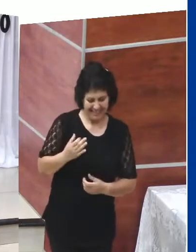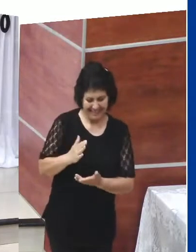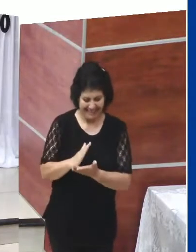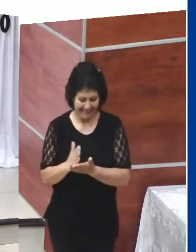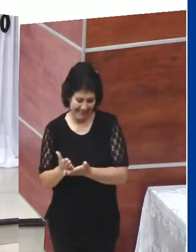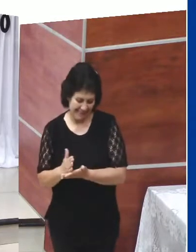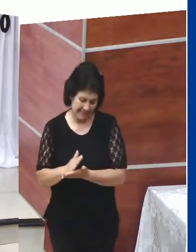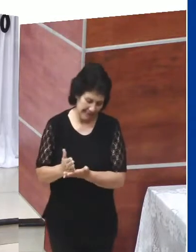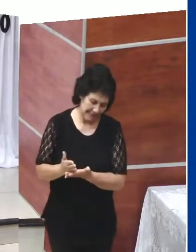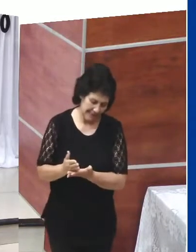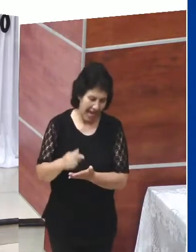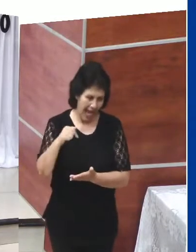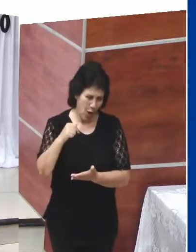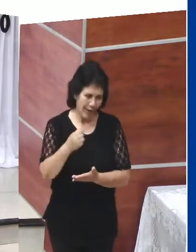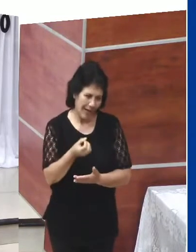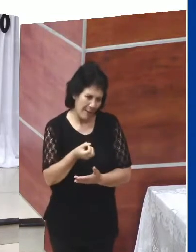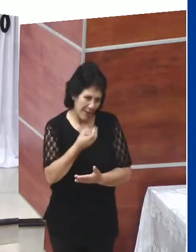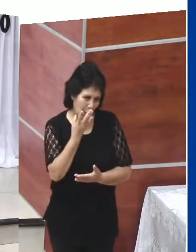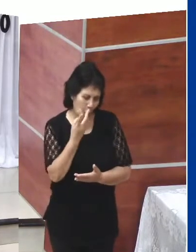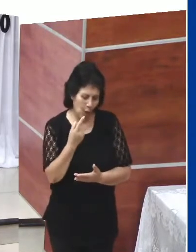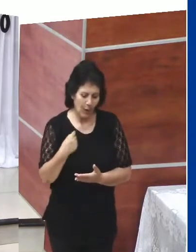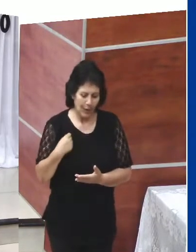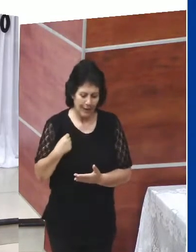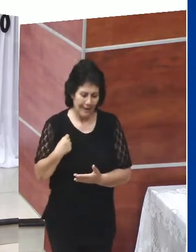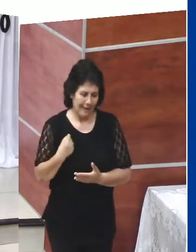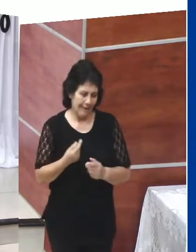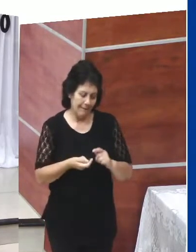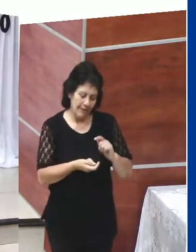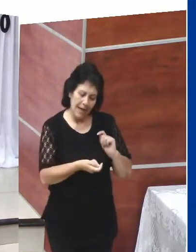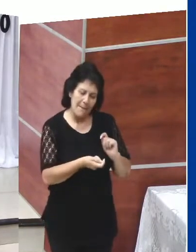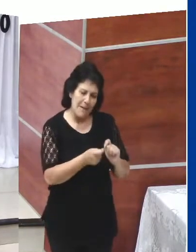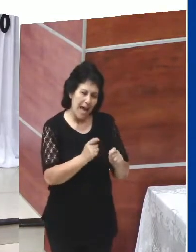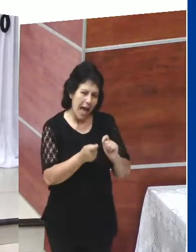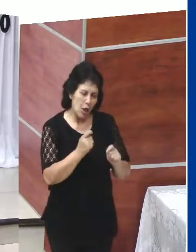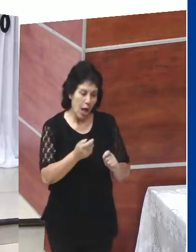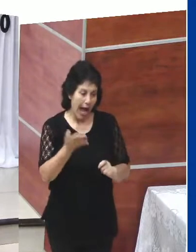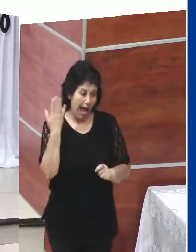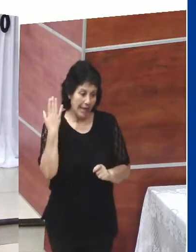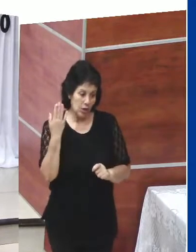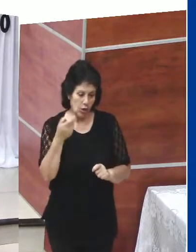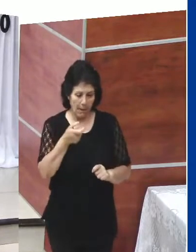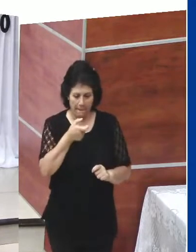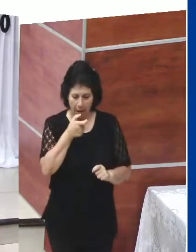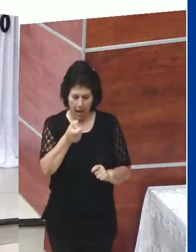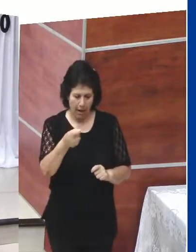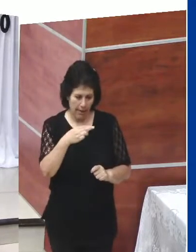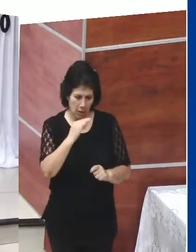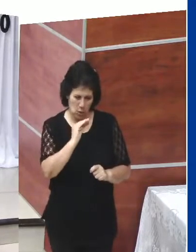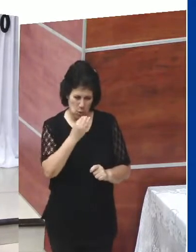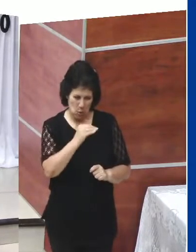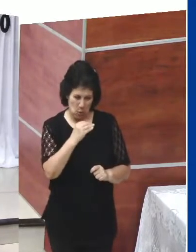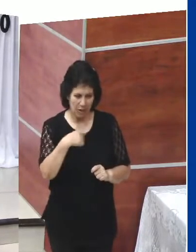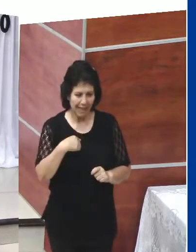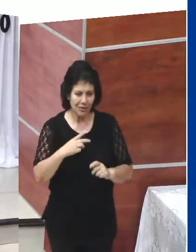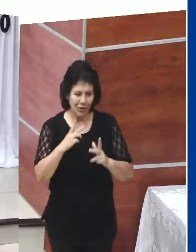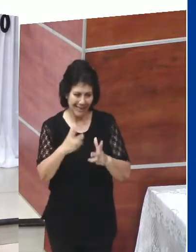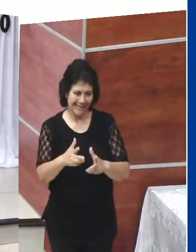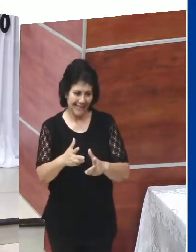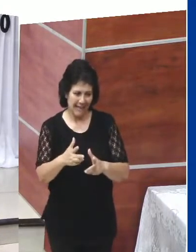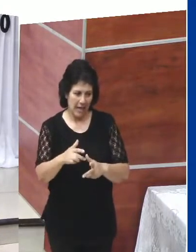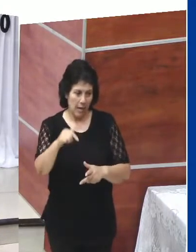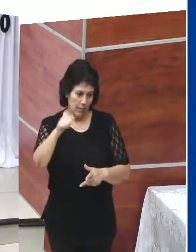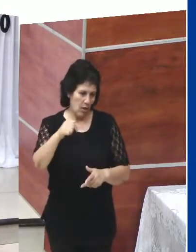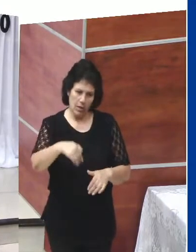hábitos. Cómo Dios ha sacado en mí malas expresiones y malas palabras y ha colocado buenas